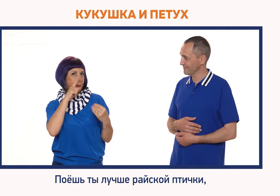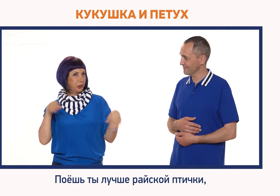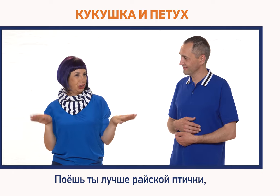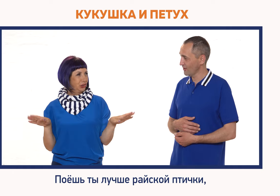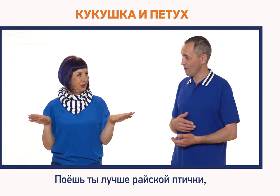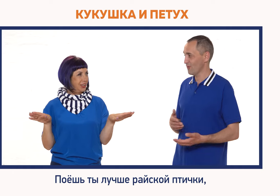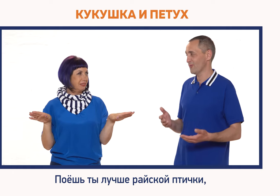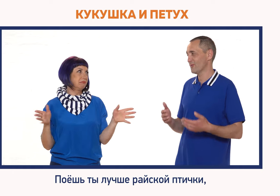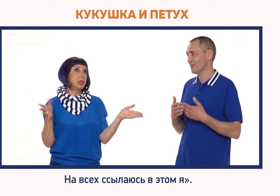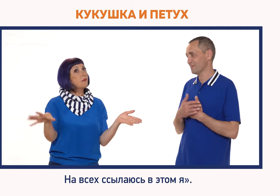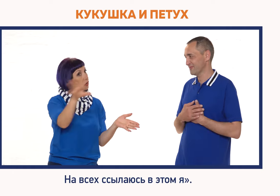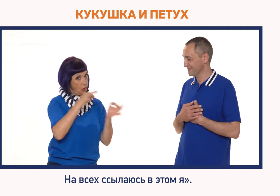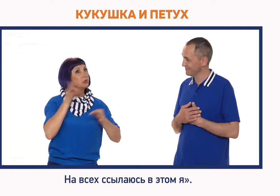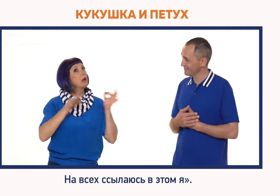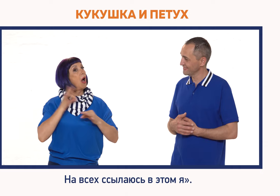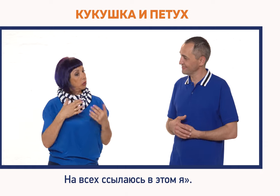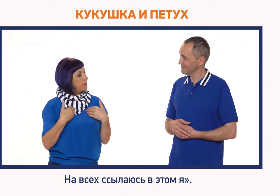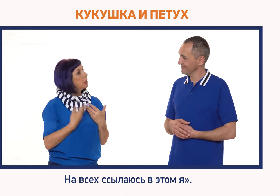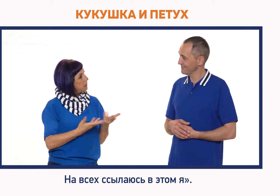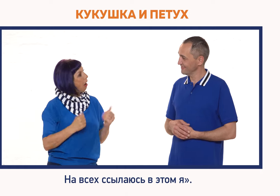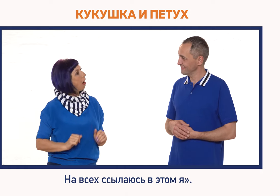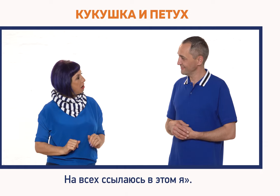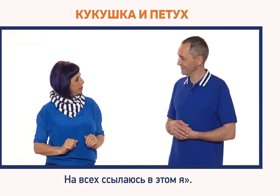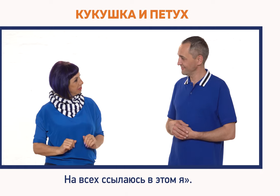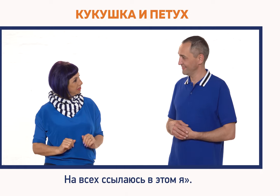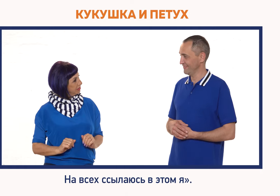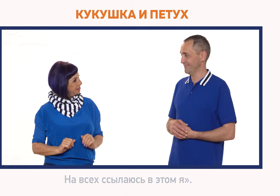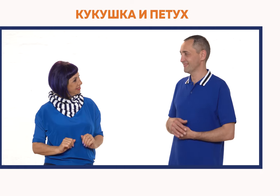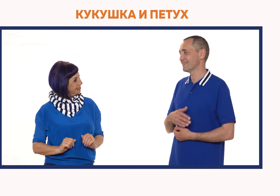райской птички. На всех ссылаюсь в этом я.